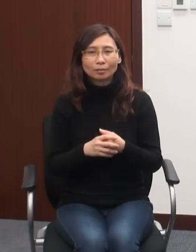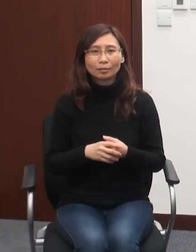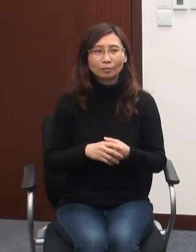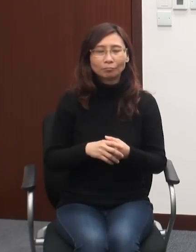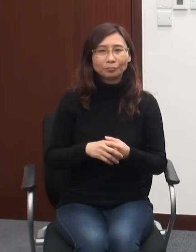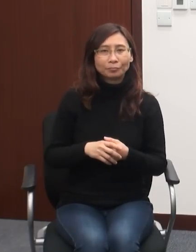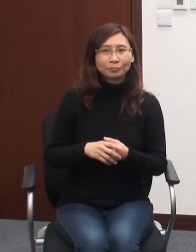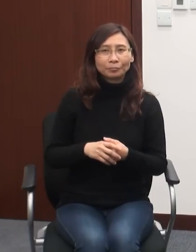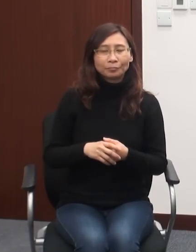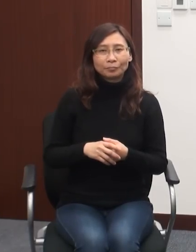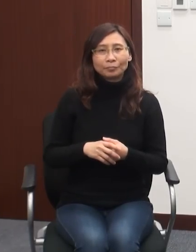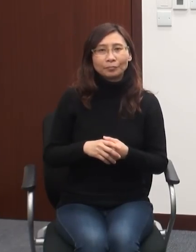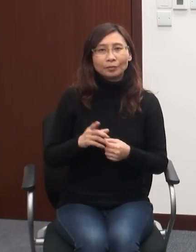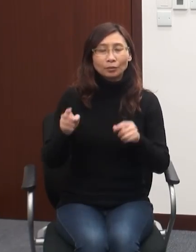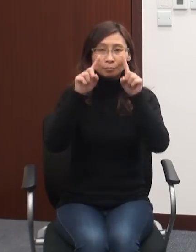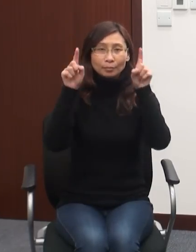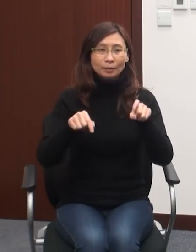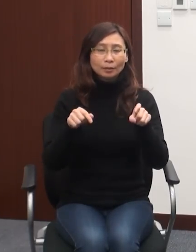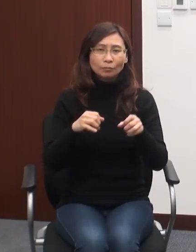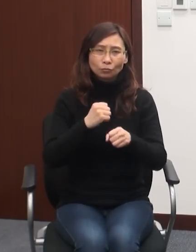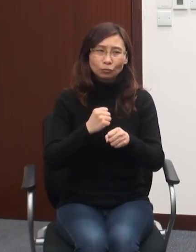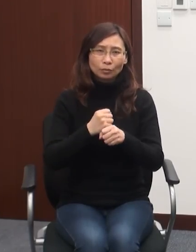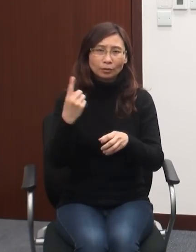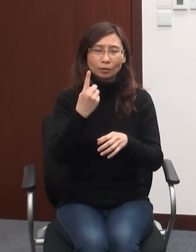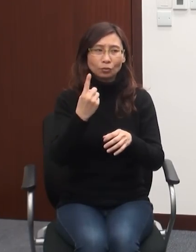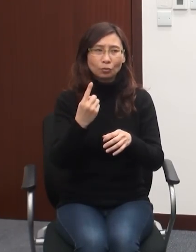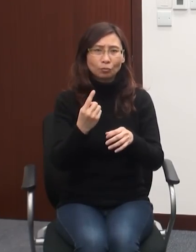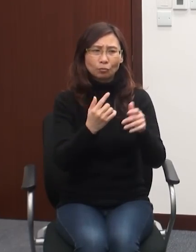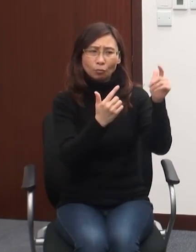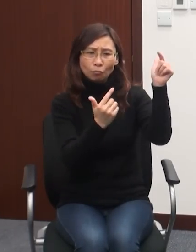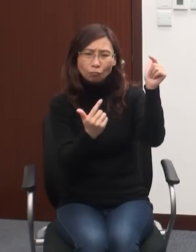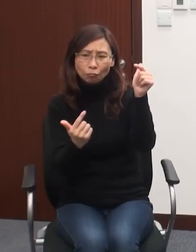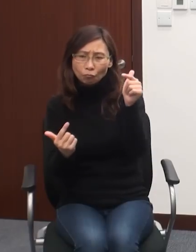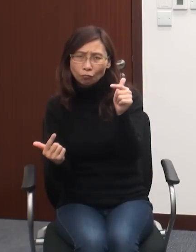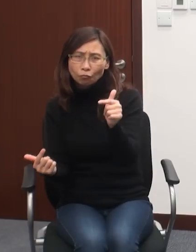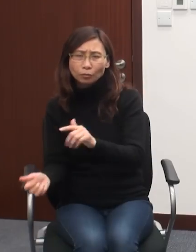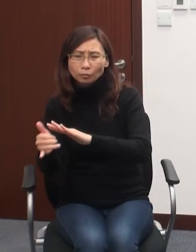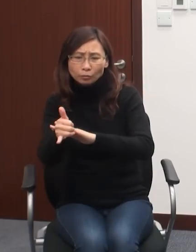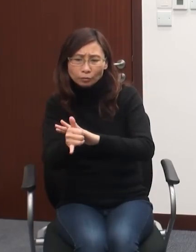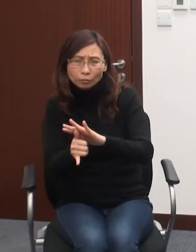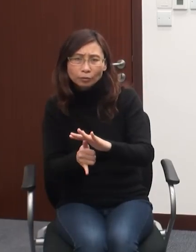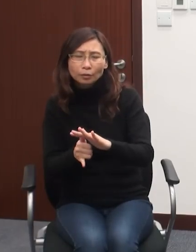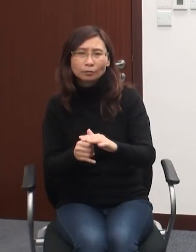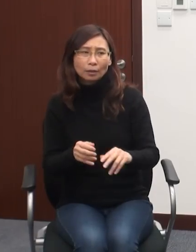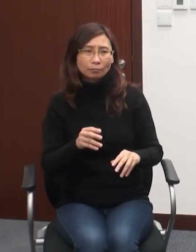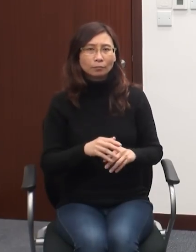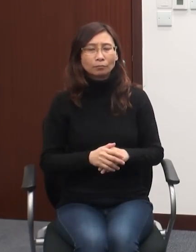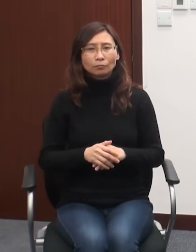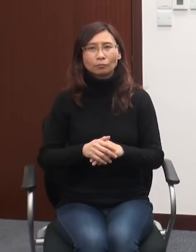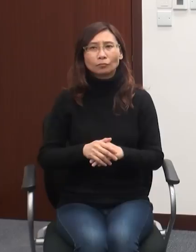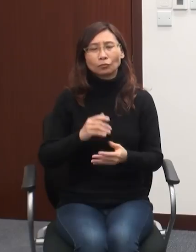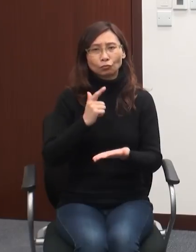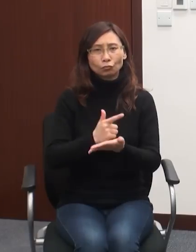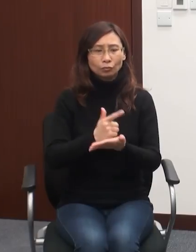個問題就係、是我哋係做緊一個永無底止嘅讓步。只要共產黨山集嘅話，因為我哋唔